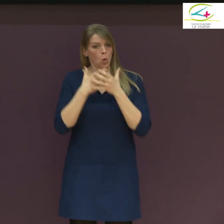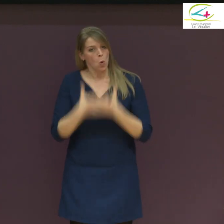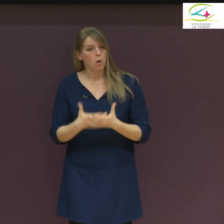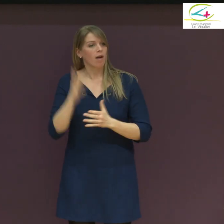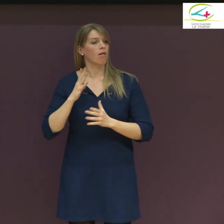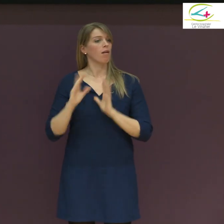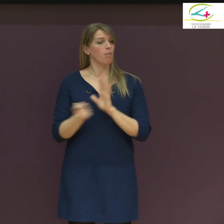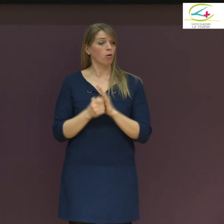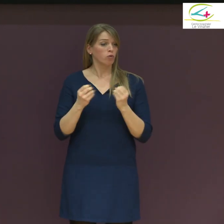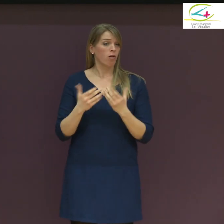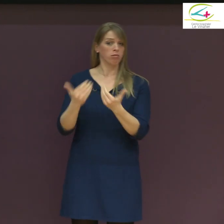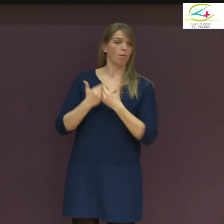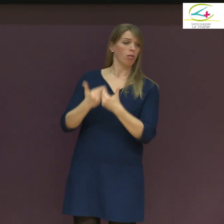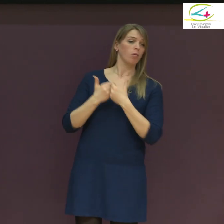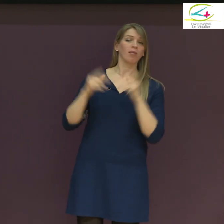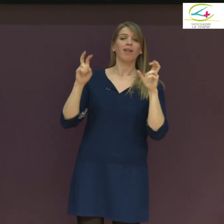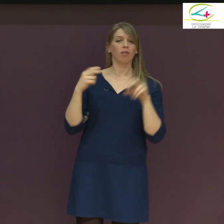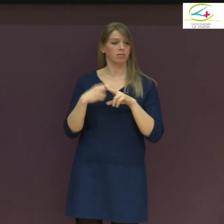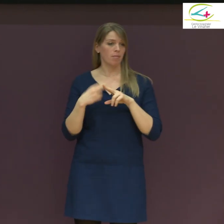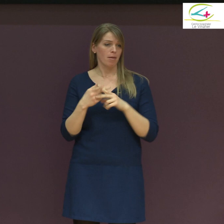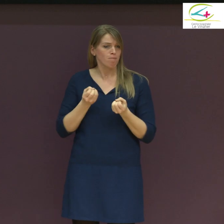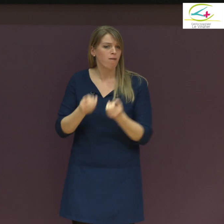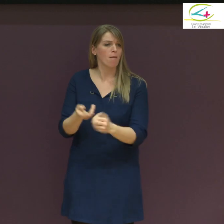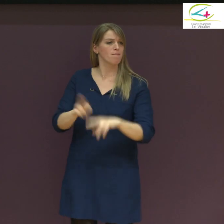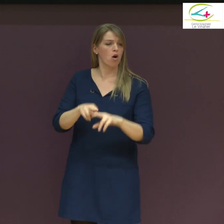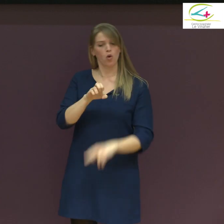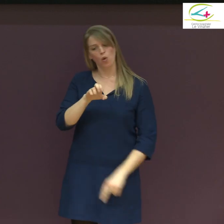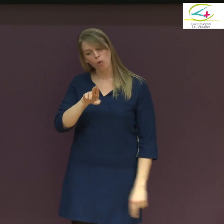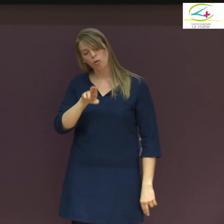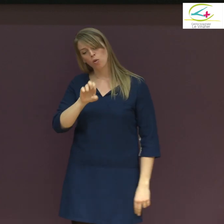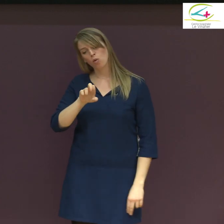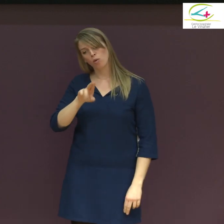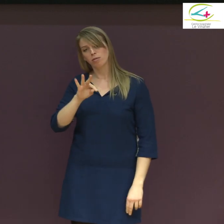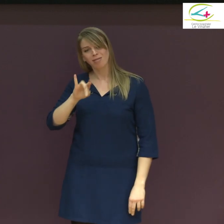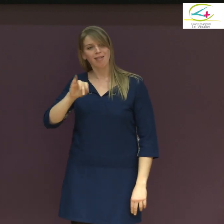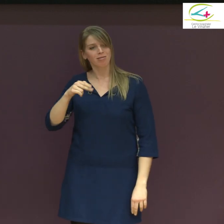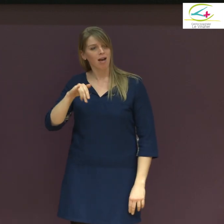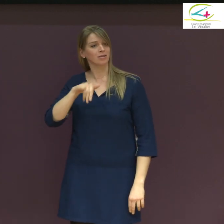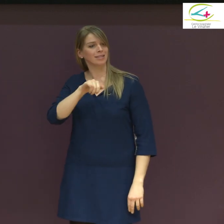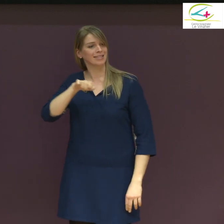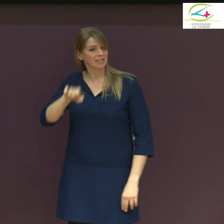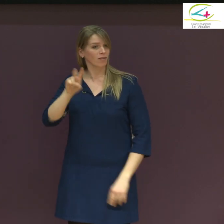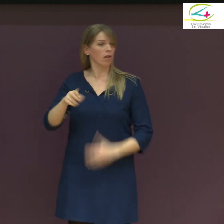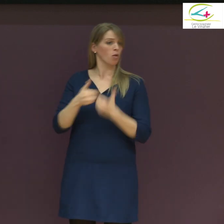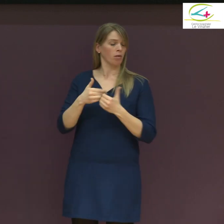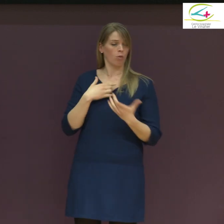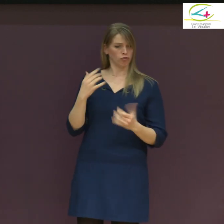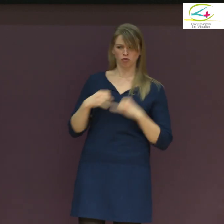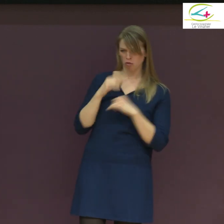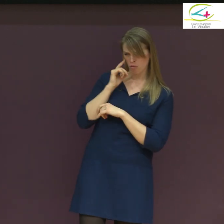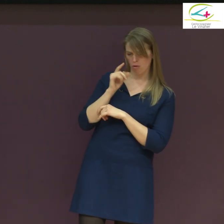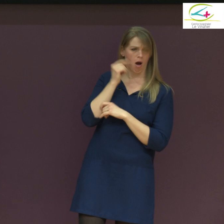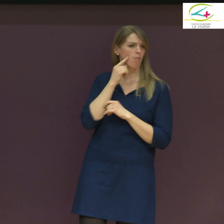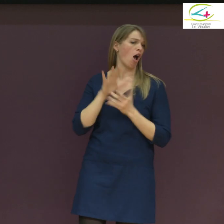demandes de ce qu'on appelait à l'époque l'euthanasie. Et mon patron m'avait dit, et j'étais très désarçonné, parce que c'était des jeunes hommes qui avaient le même âge que